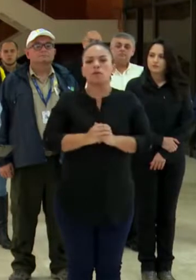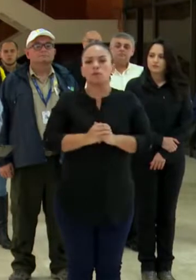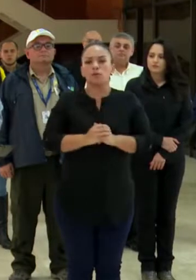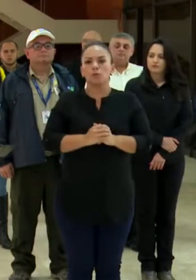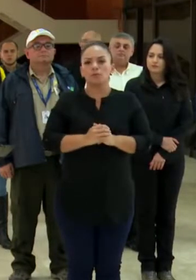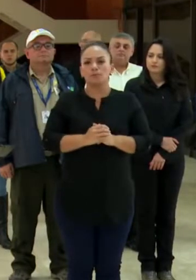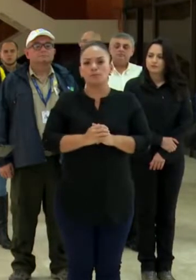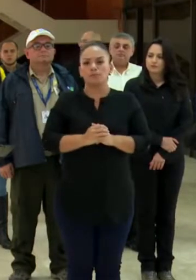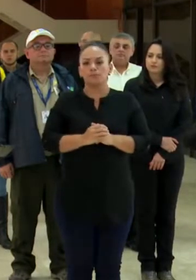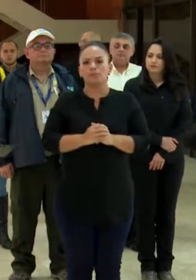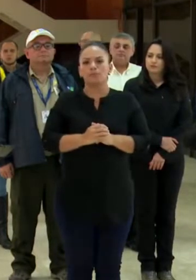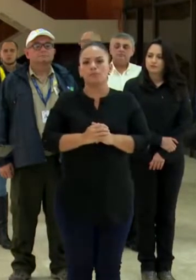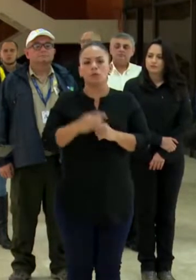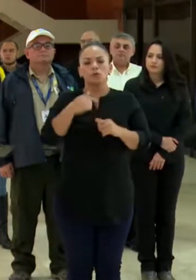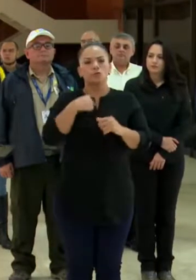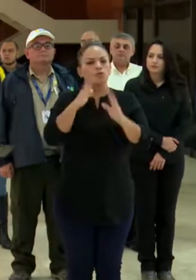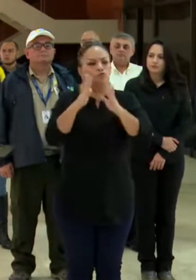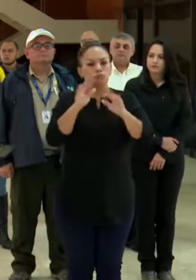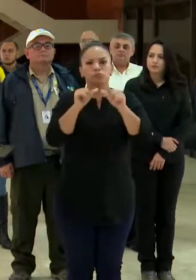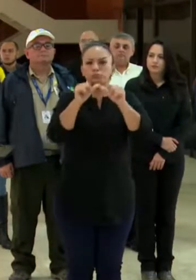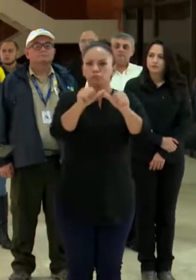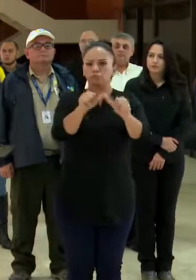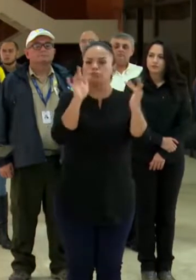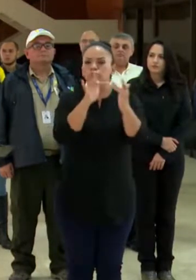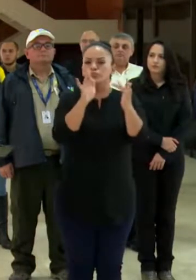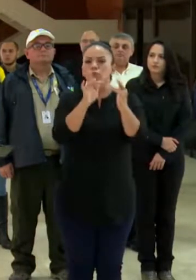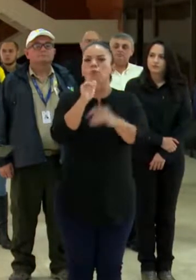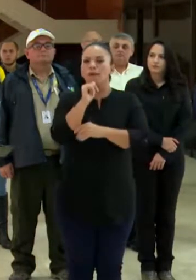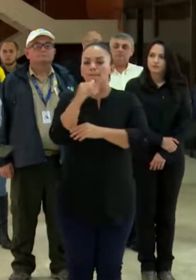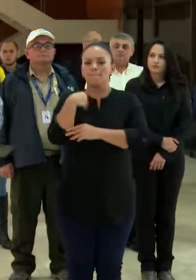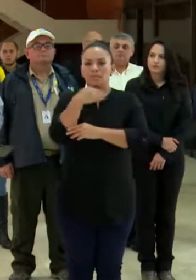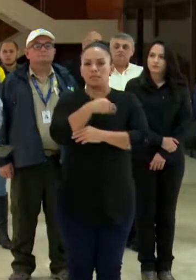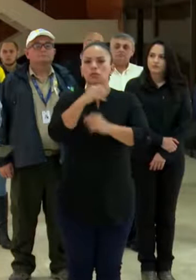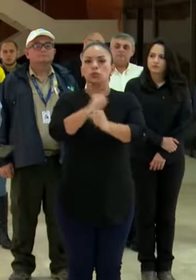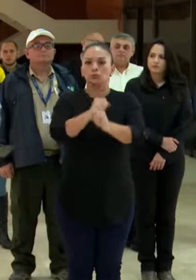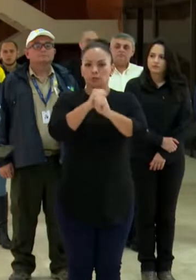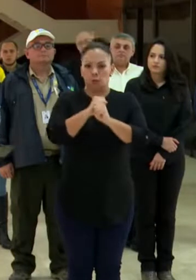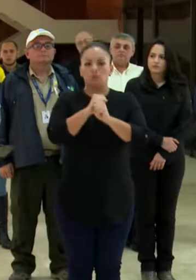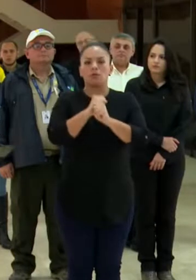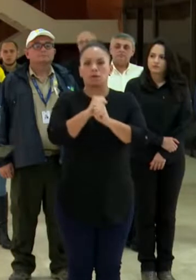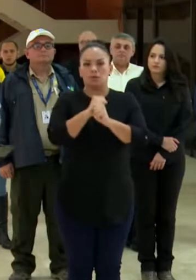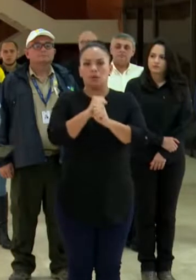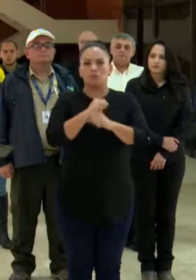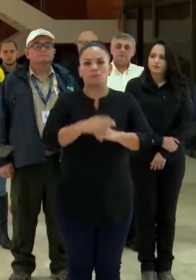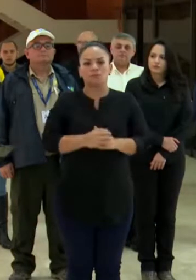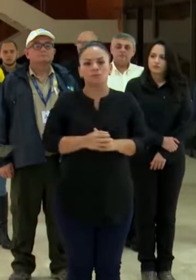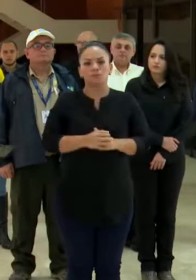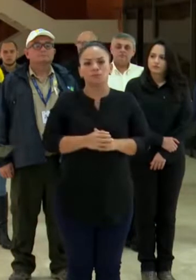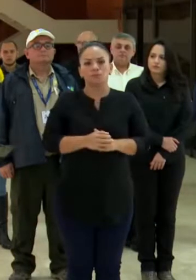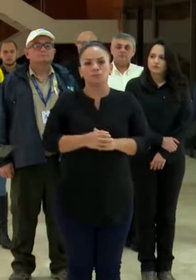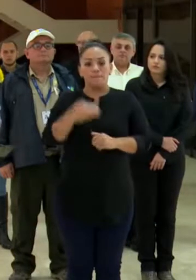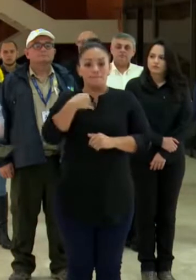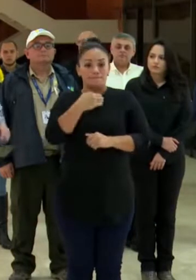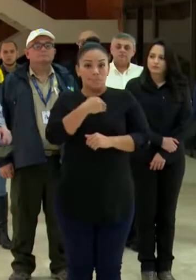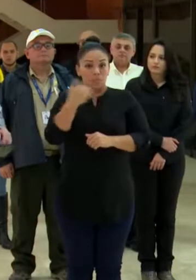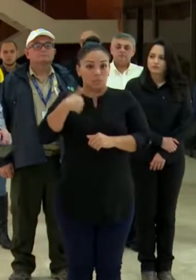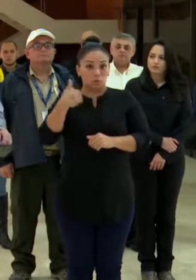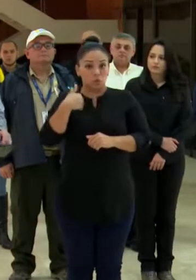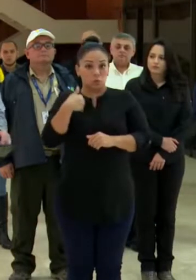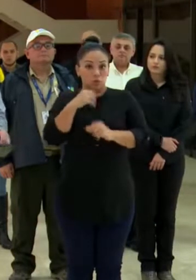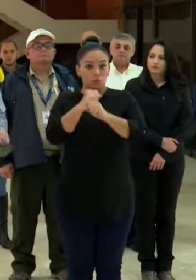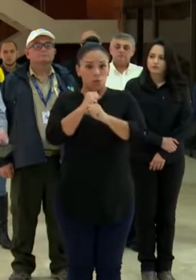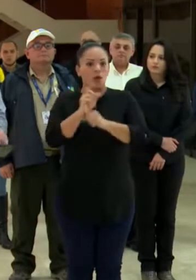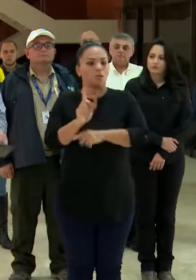conectado prácticamente permanentemente con el ministro de Seguridad que estaba en el sitio de la tragedia